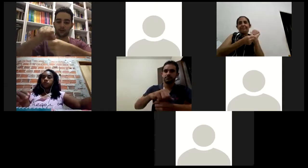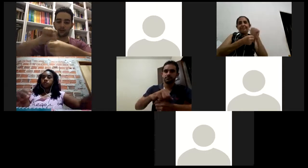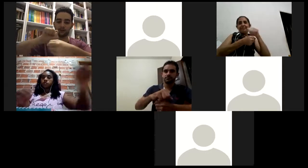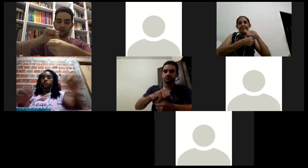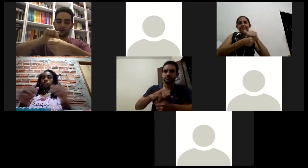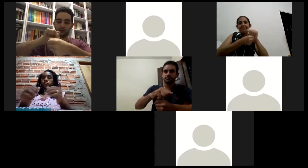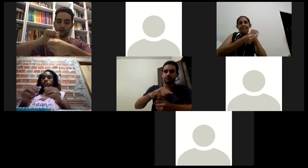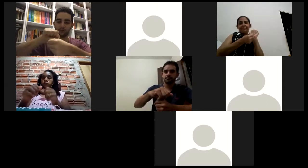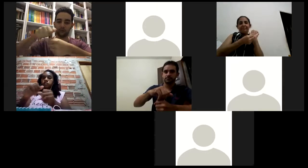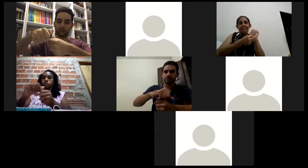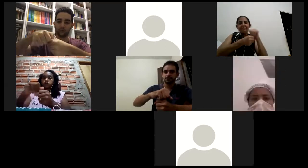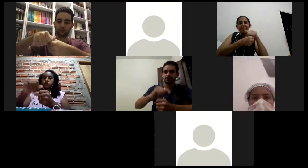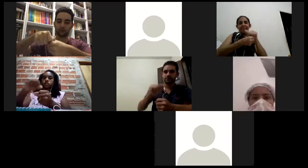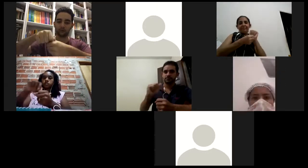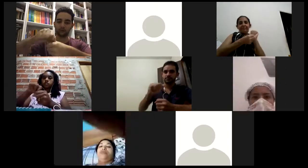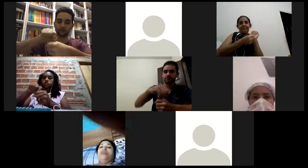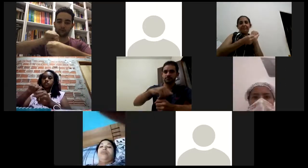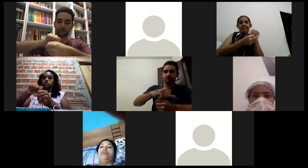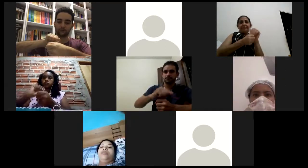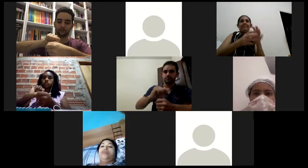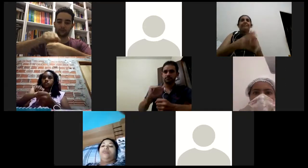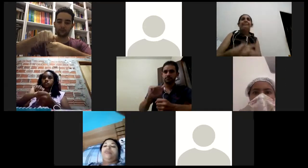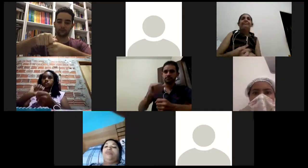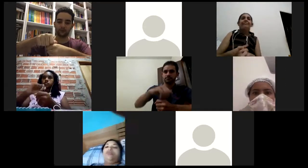Tira a tampinha do iogurte.